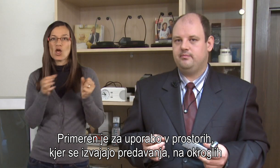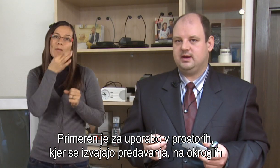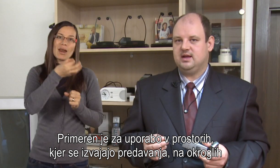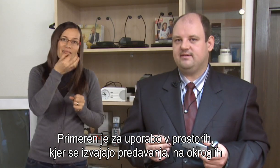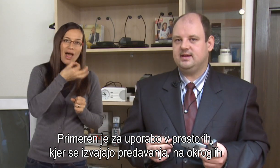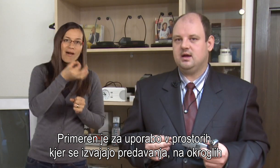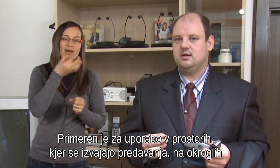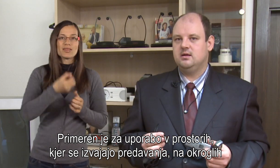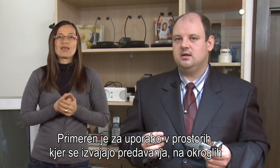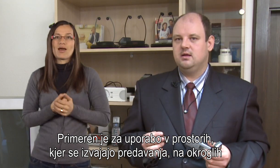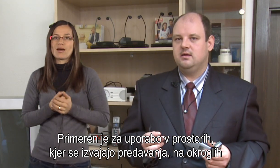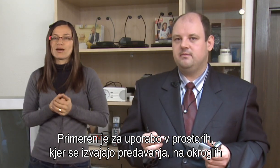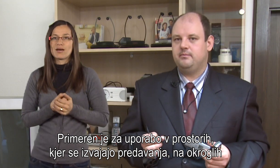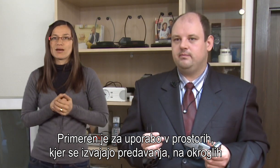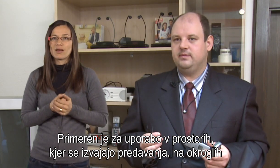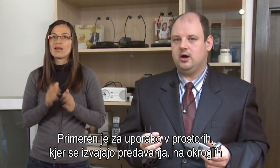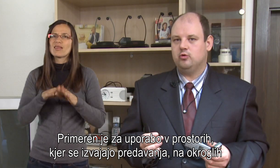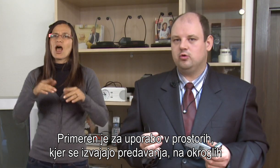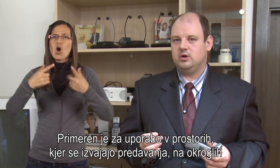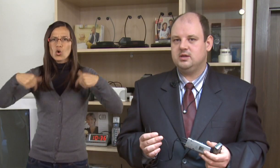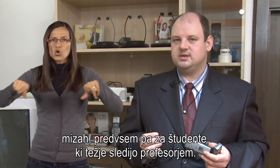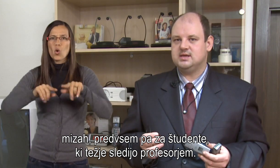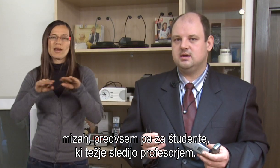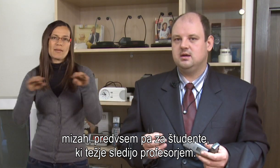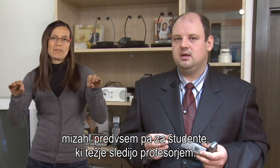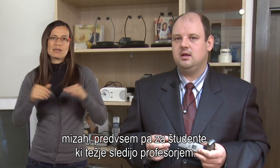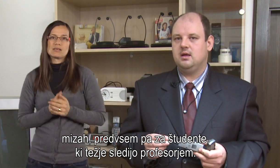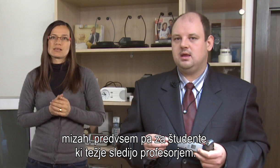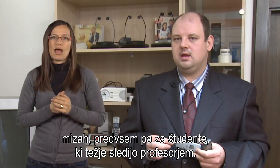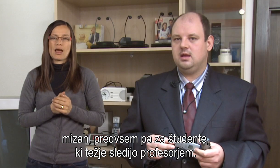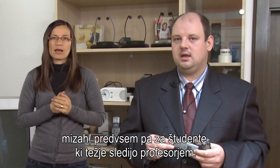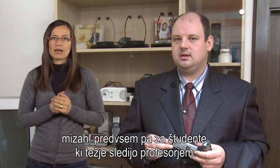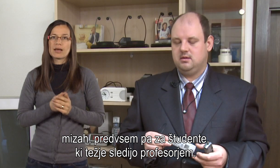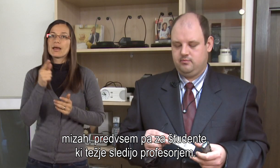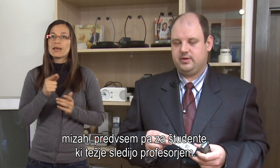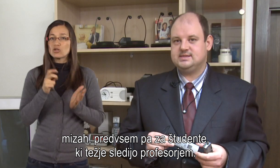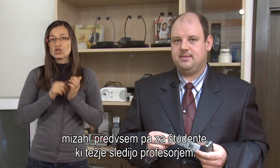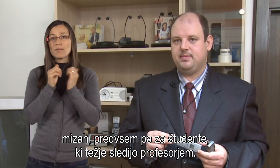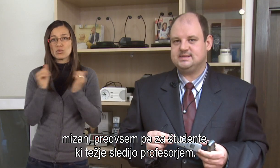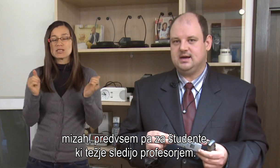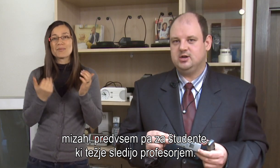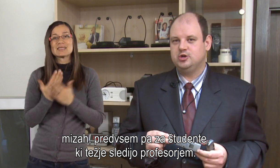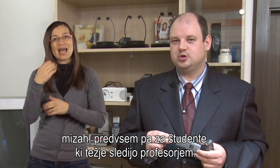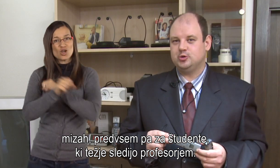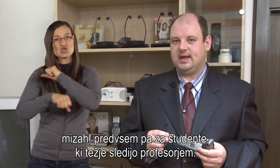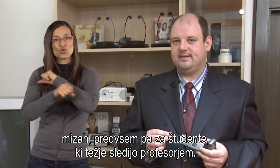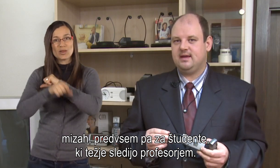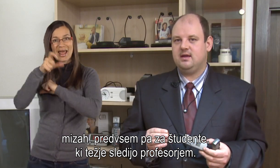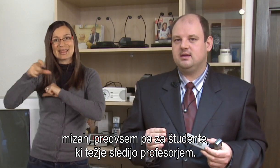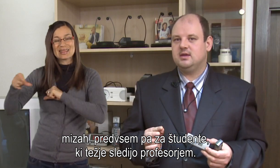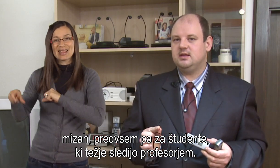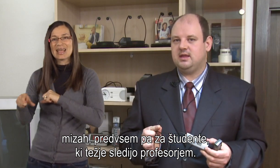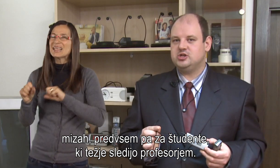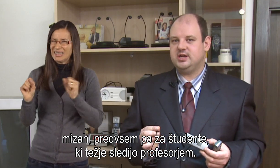izvajajo predavanja, na okroglih mizah in predvsem pa za